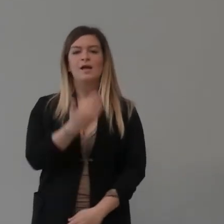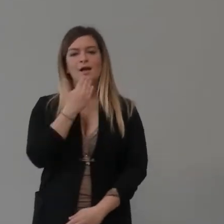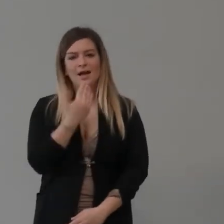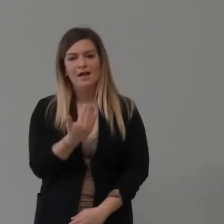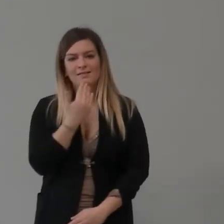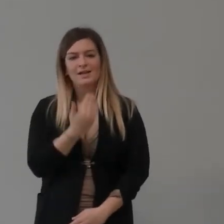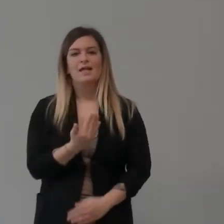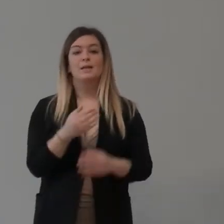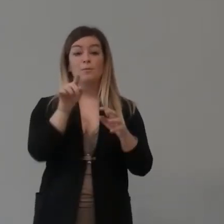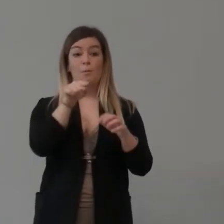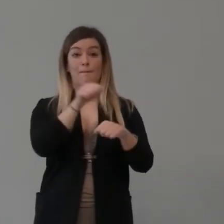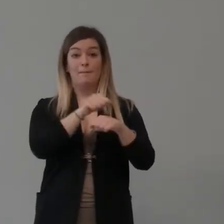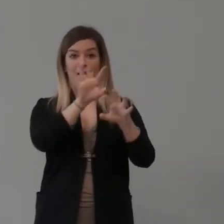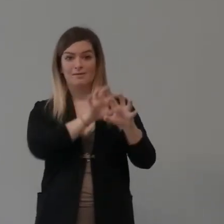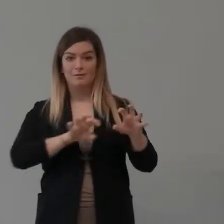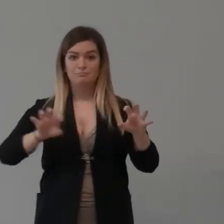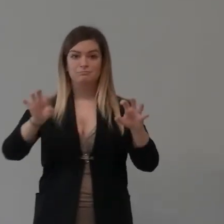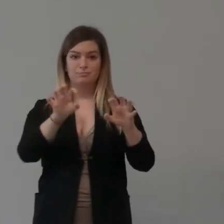pietra, di averla rotolata via,